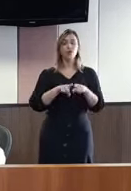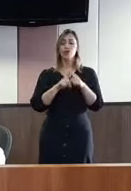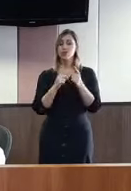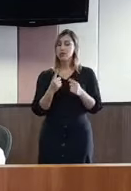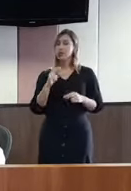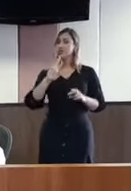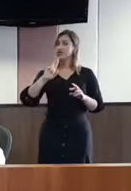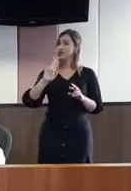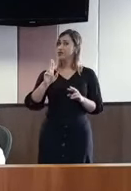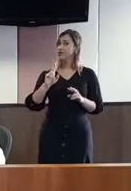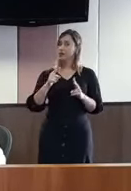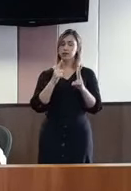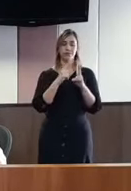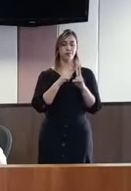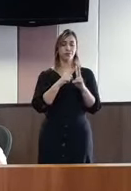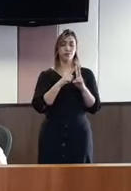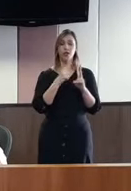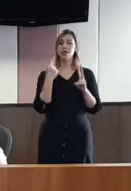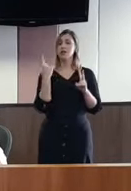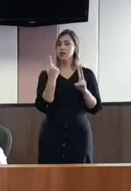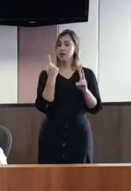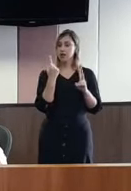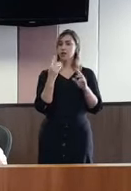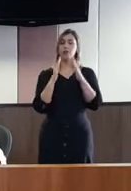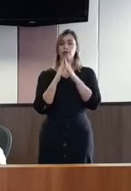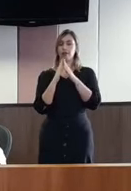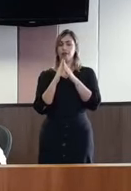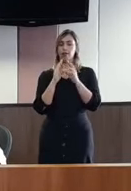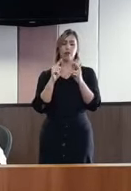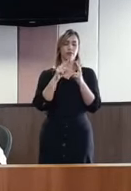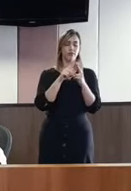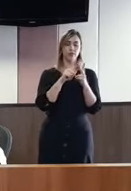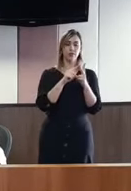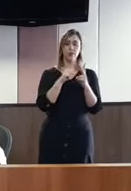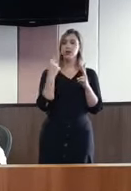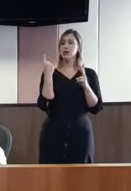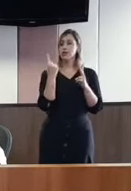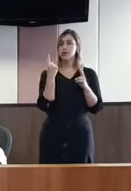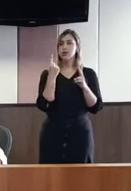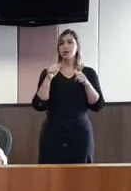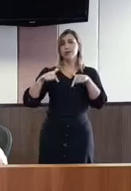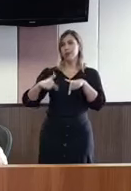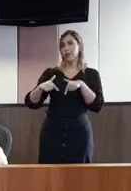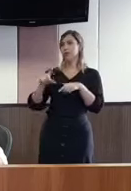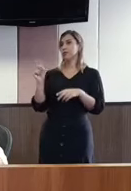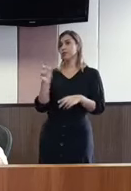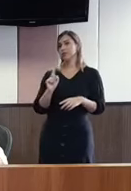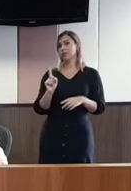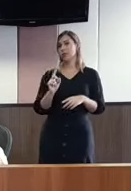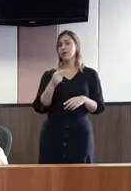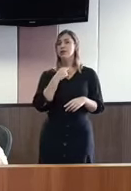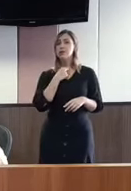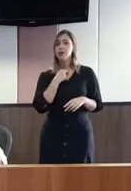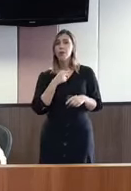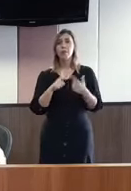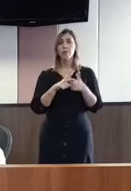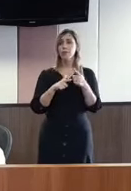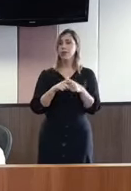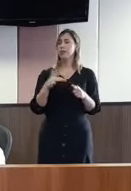São duas coisas muito distintas. Nós não podemos fazer desta crise na saúde